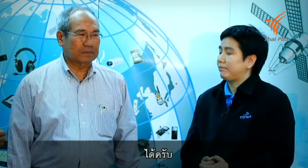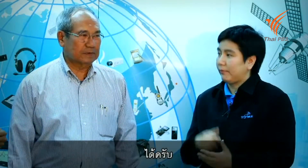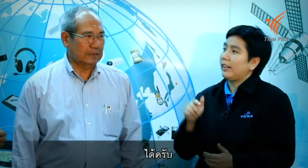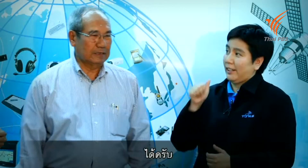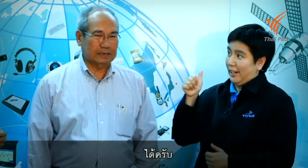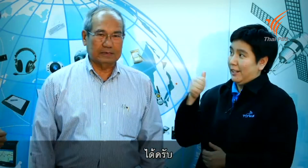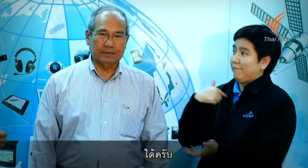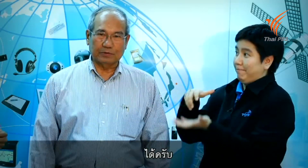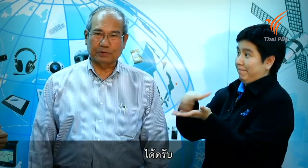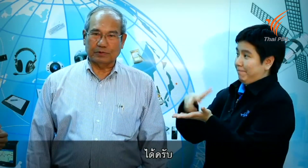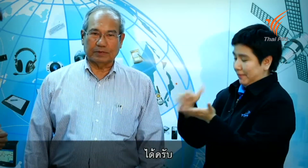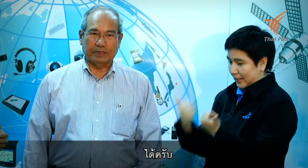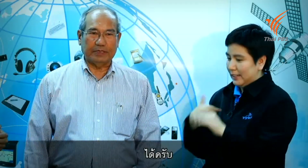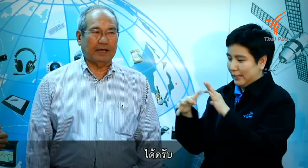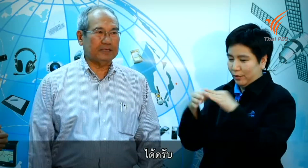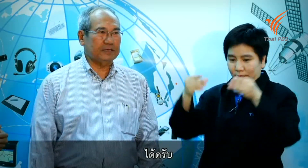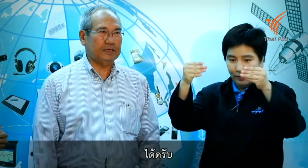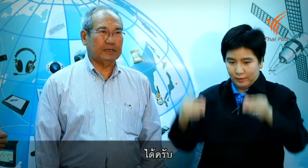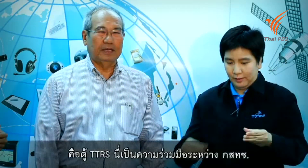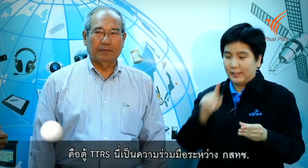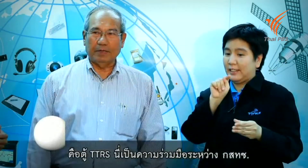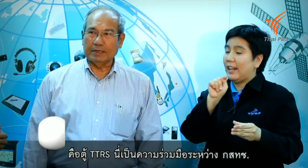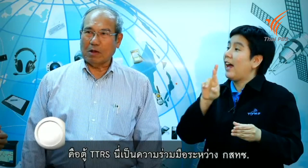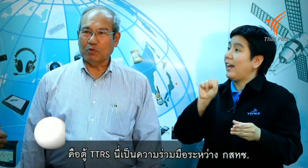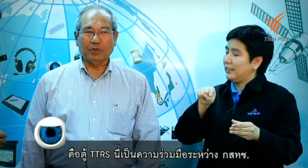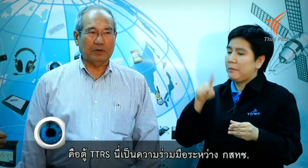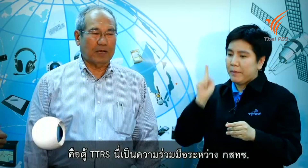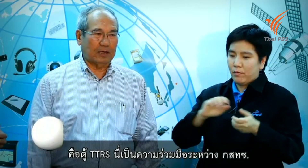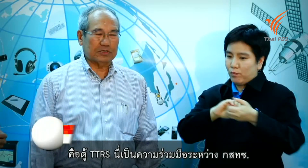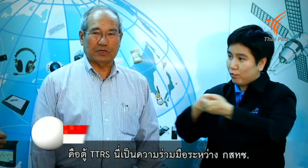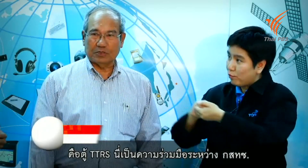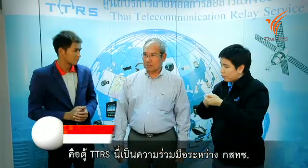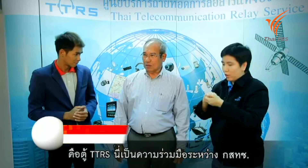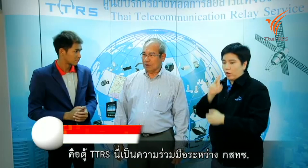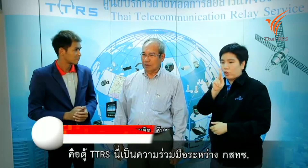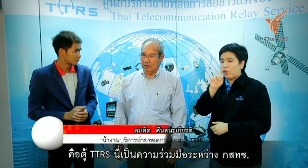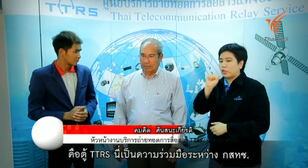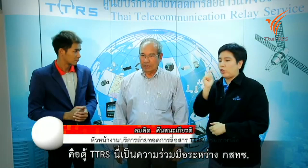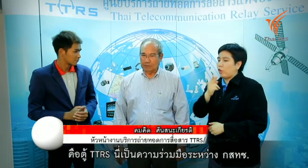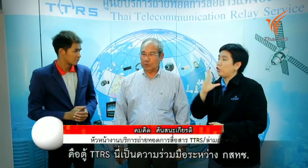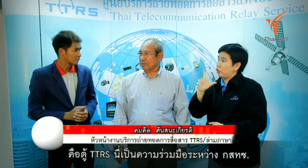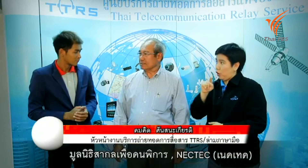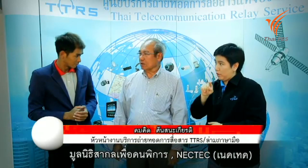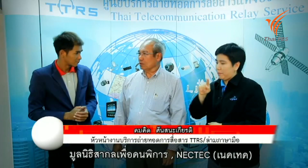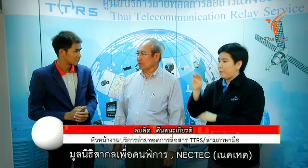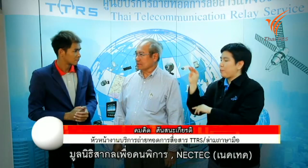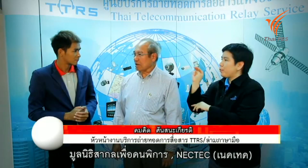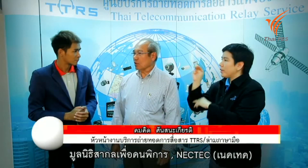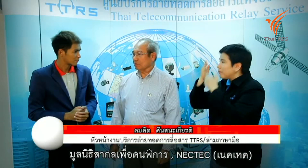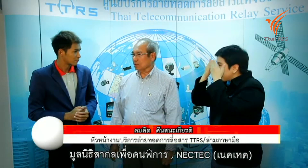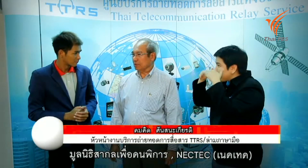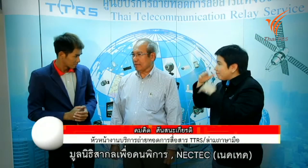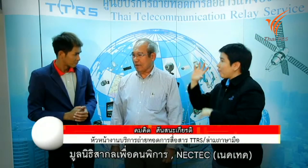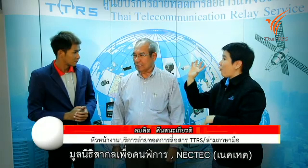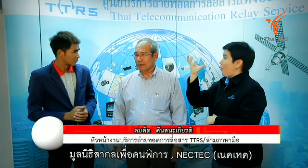ได้ครับคือตู้ TTRS นี่เป็นความร่วมมือระหว่างกสทช.มูลนิธิ